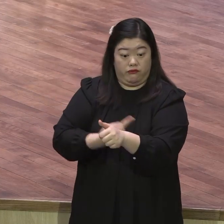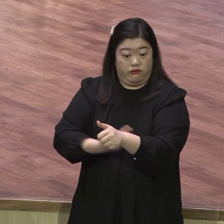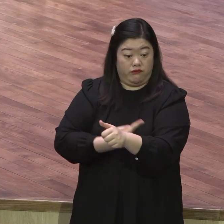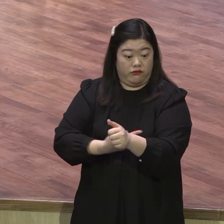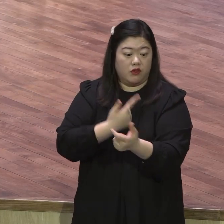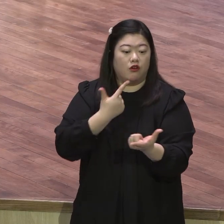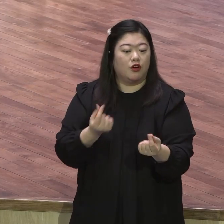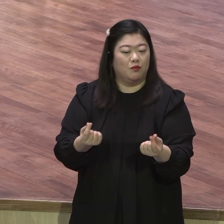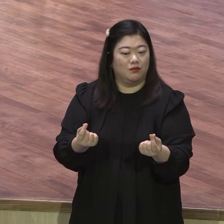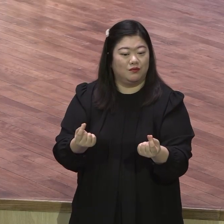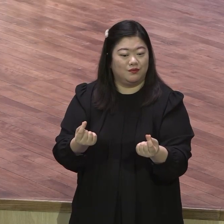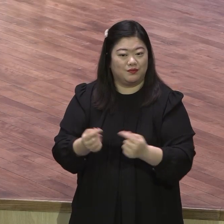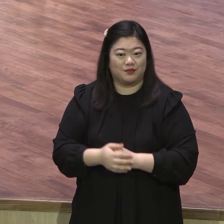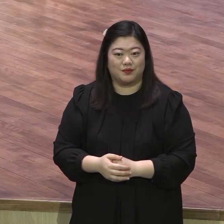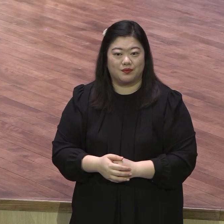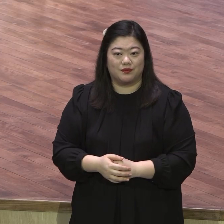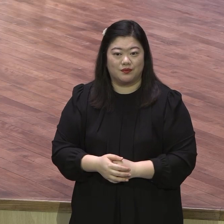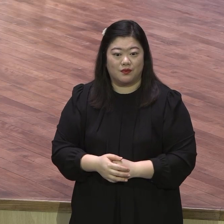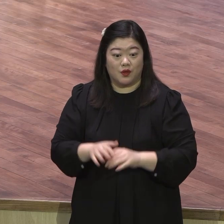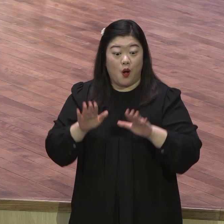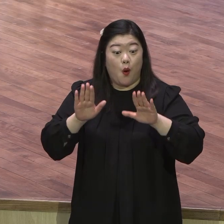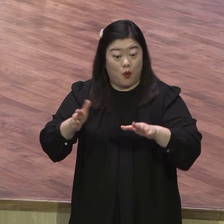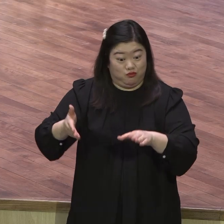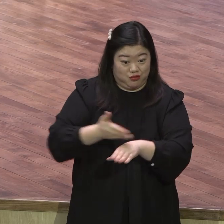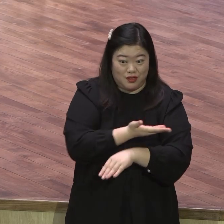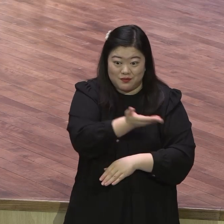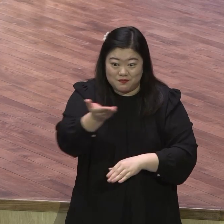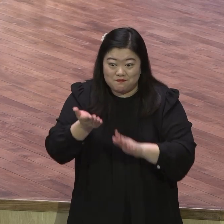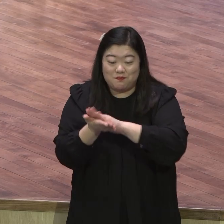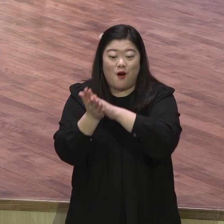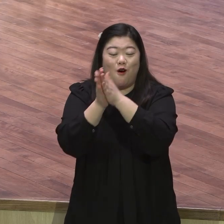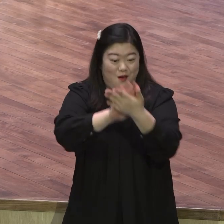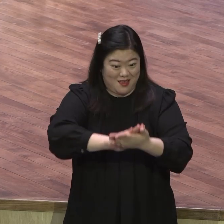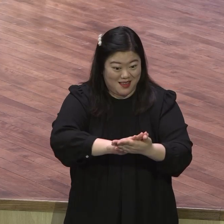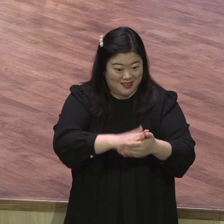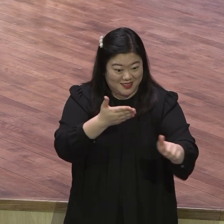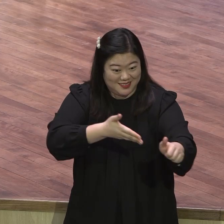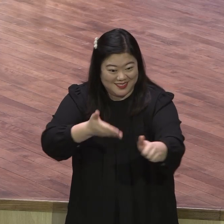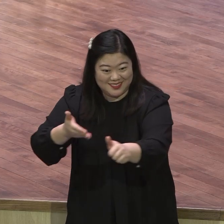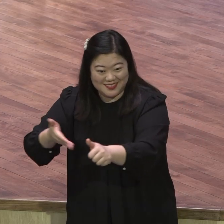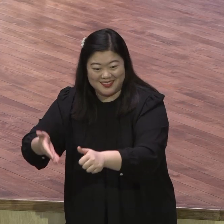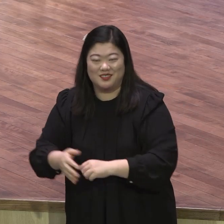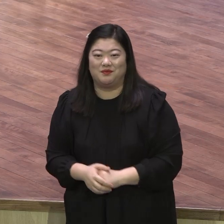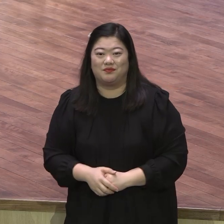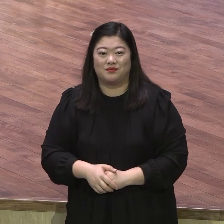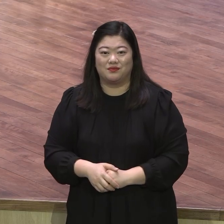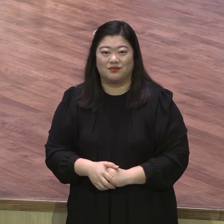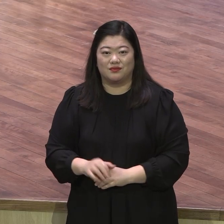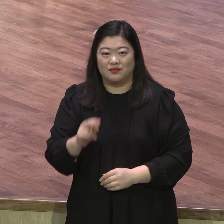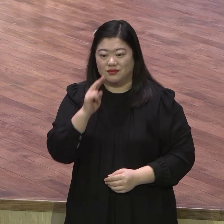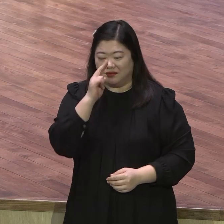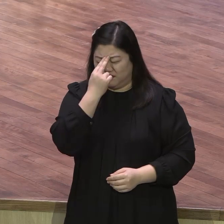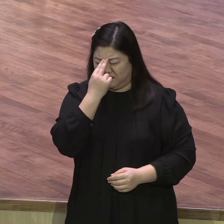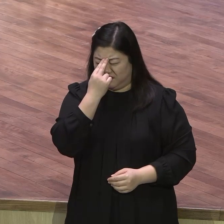오늘 아침에 확실히 변화되길 바랍니다. 바뀌어져야 돼요. 뭘 슬퍼합니까?